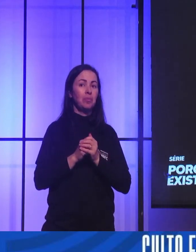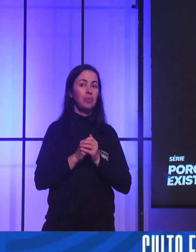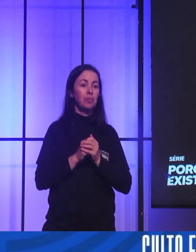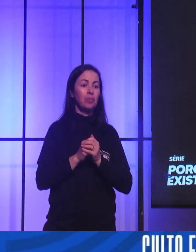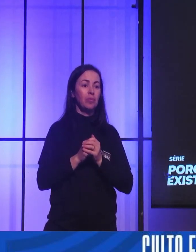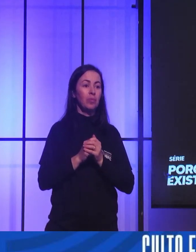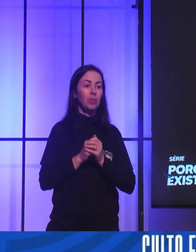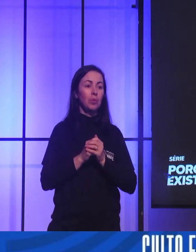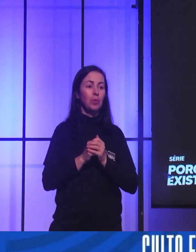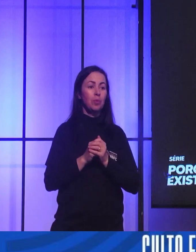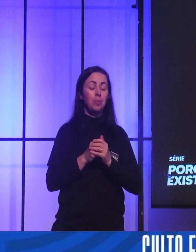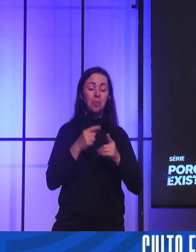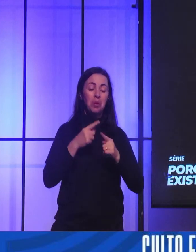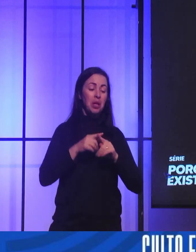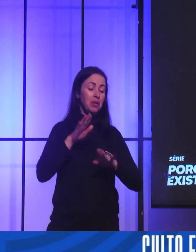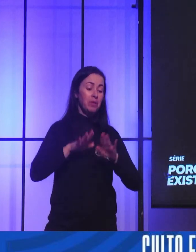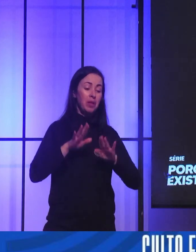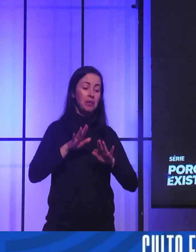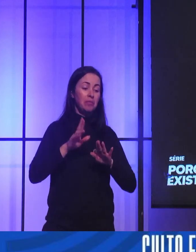a diferença que a gente fez.